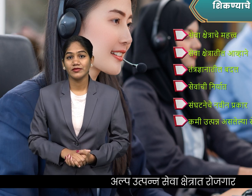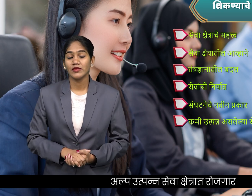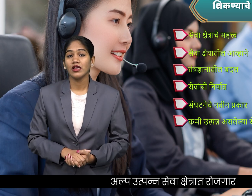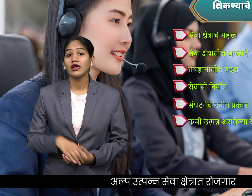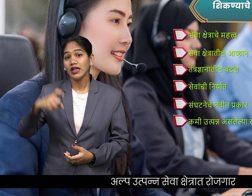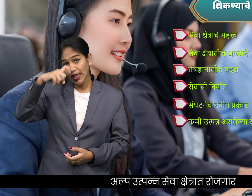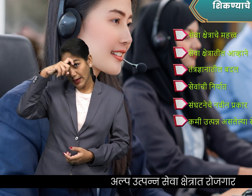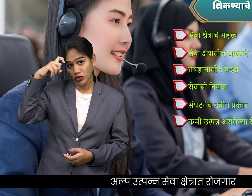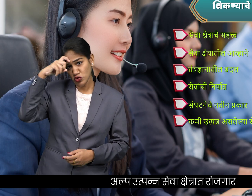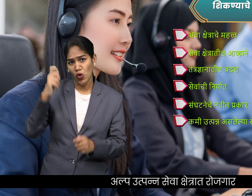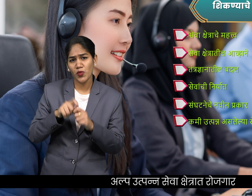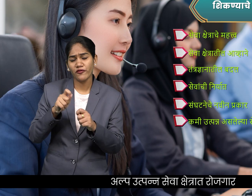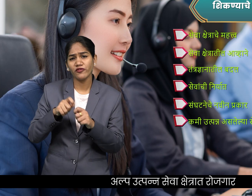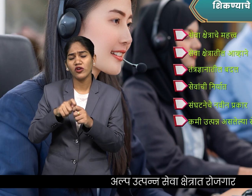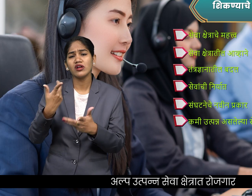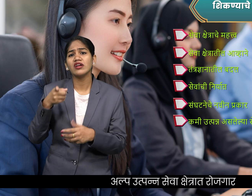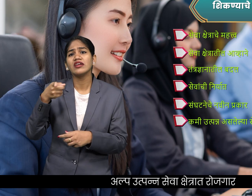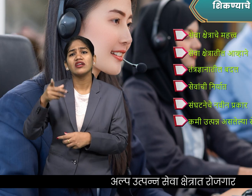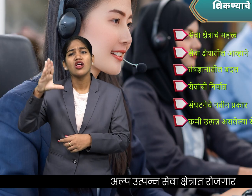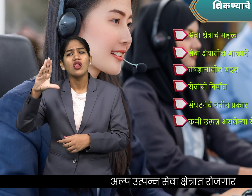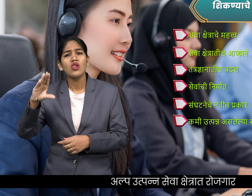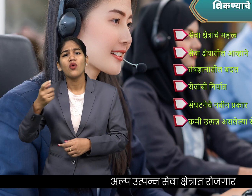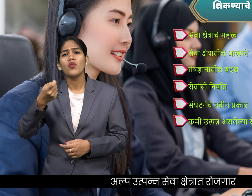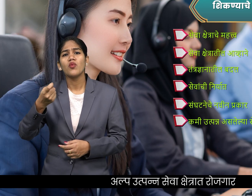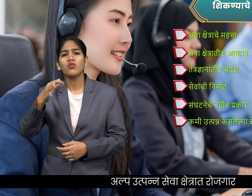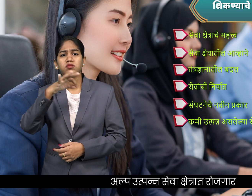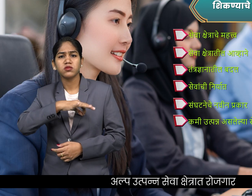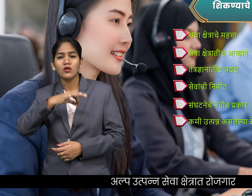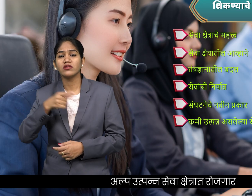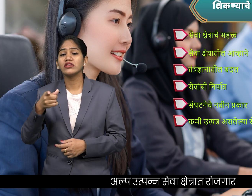अल्प उत्पन्न सेवा क्षेत्रात रोजगार.